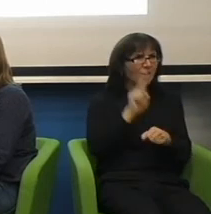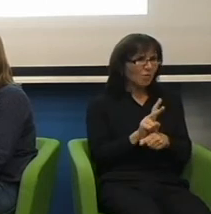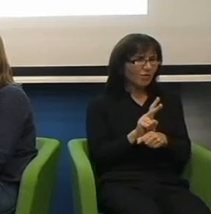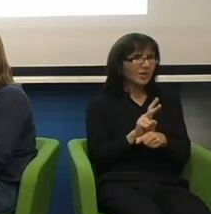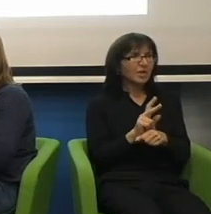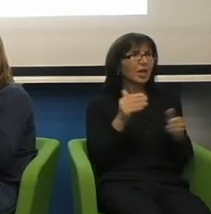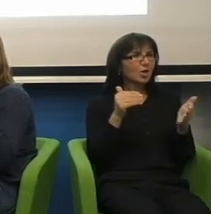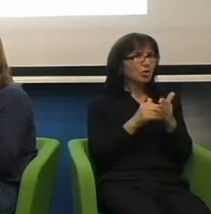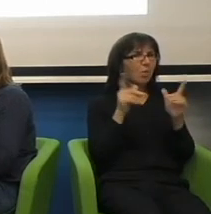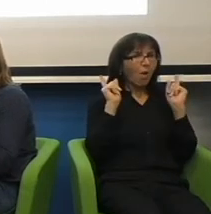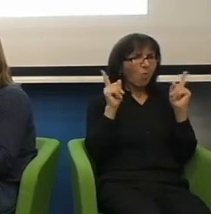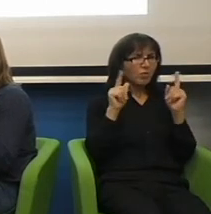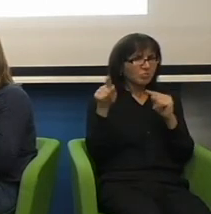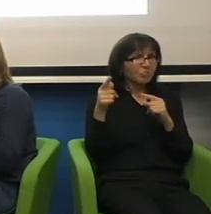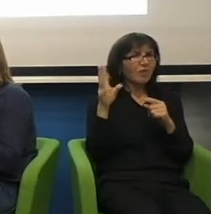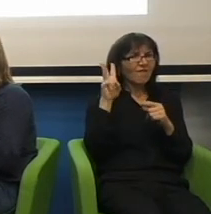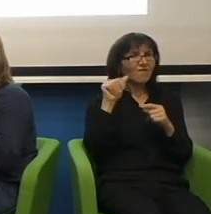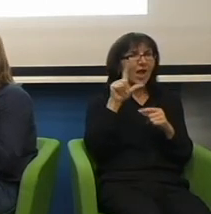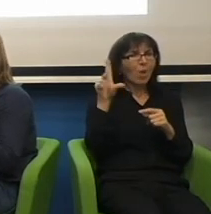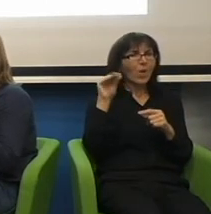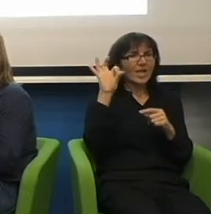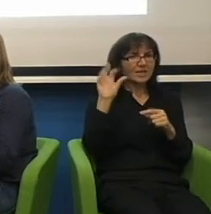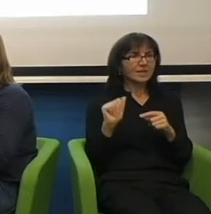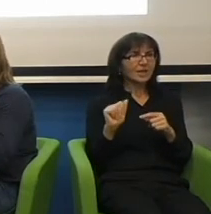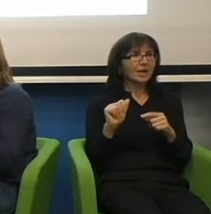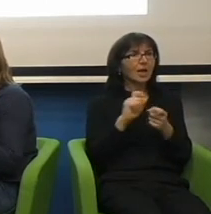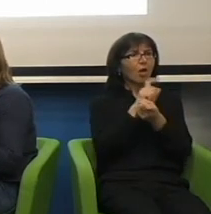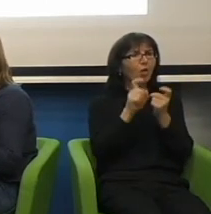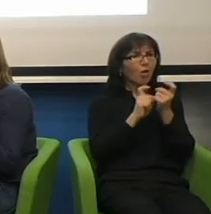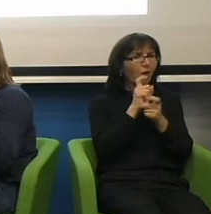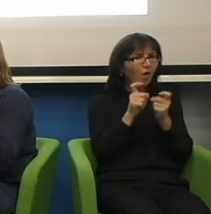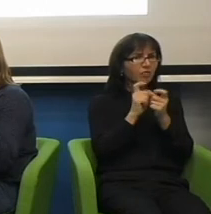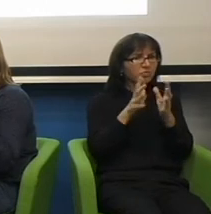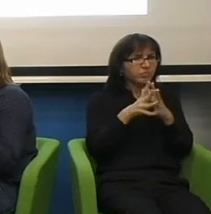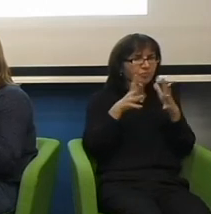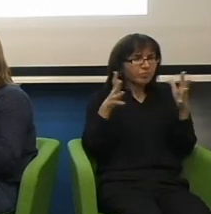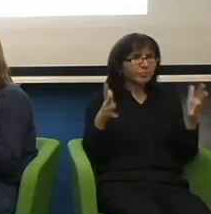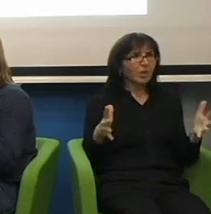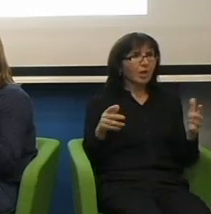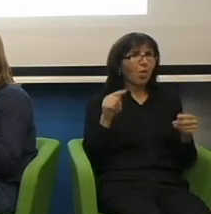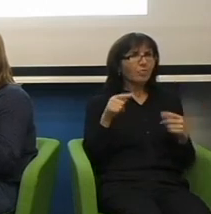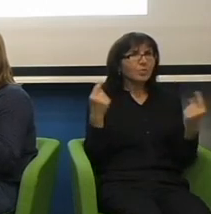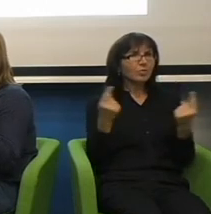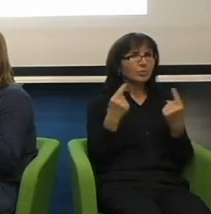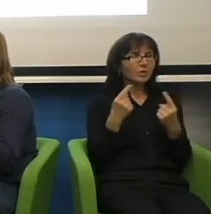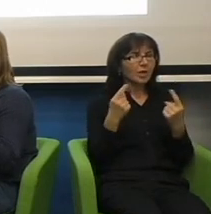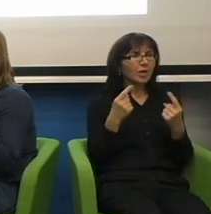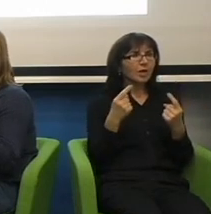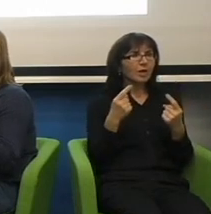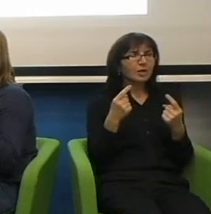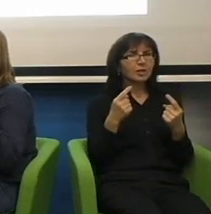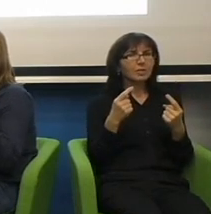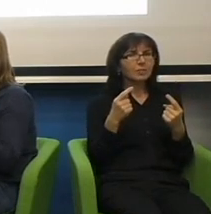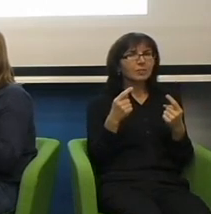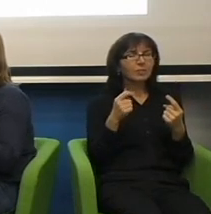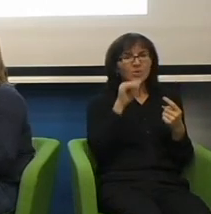niego uważać. Czyli ten konflikt jest po prostu przez te wszystkie lata urósł tak, że ona w tym momencie nie jest w stanie jakby